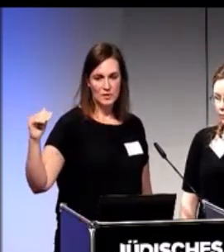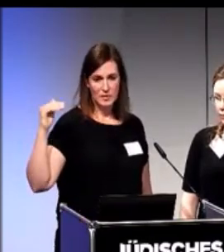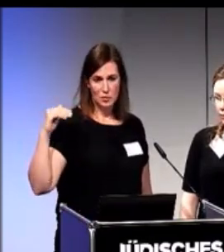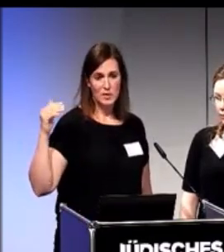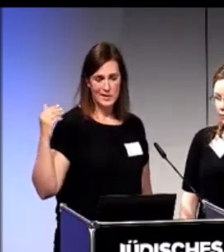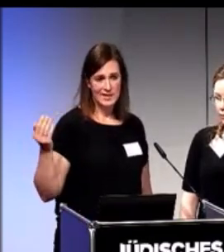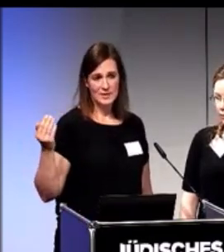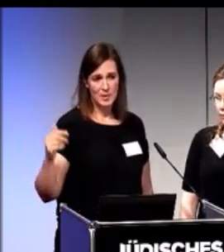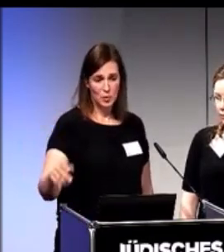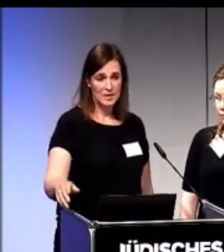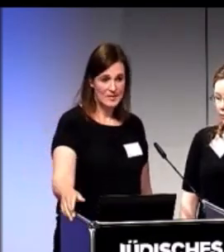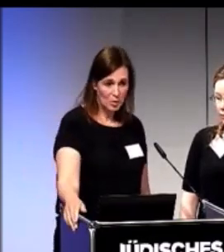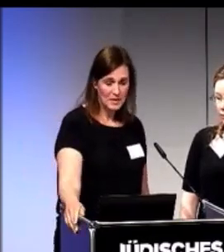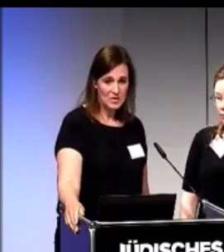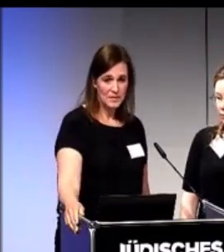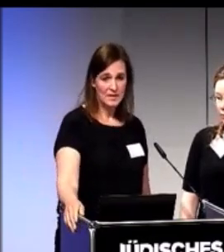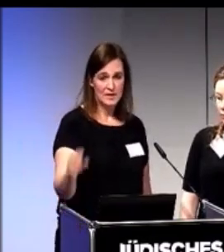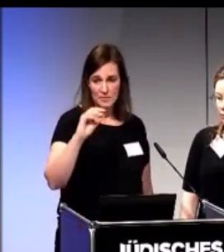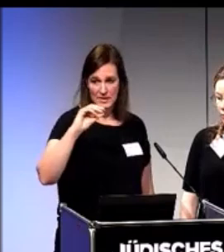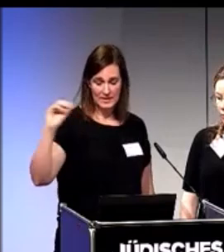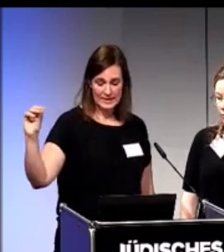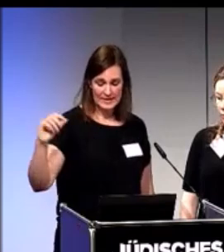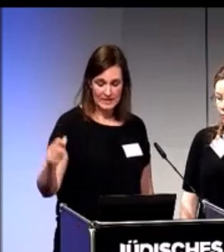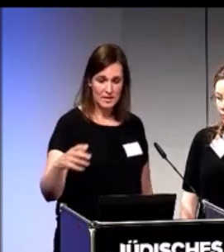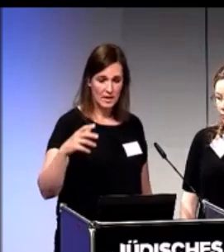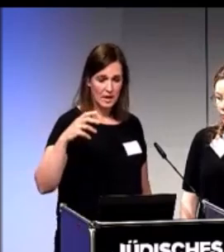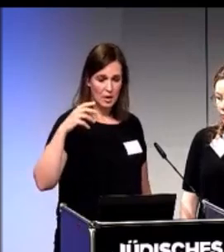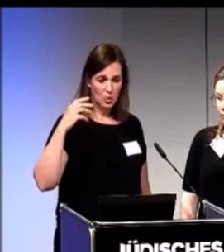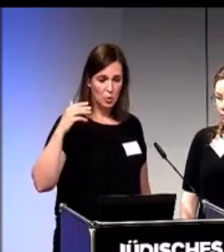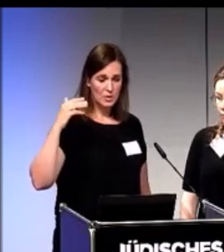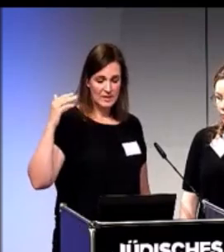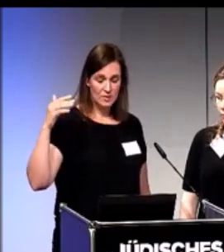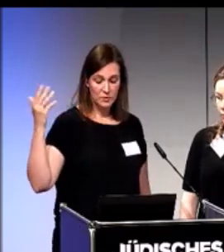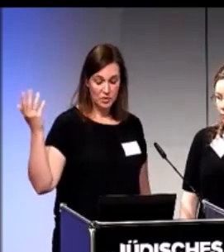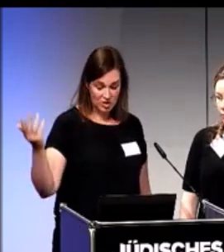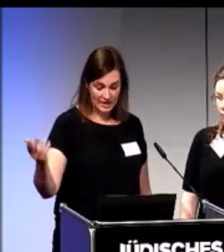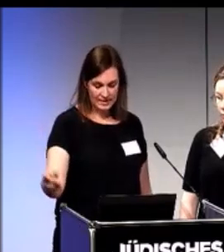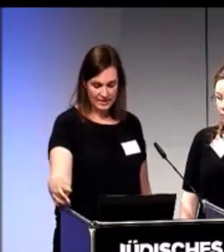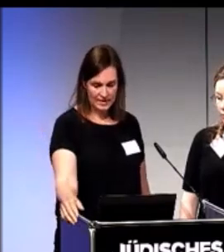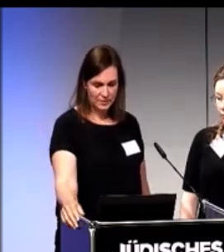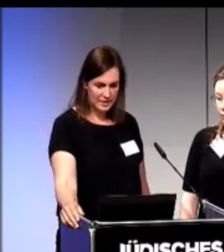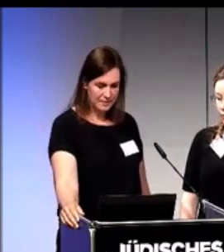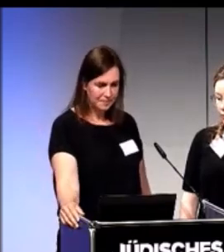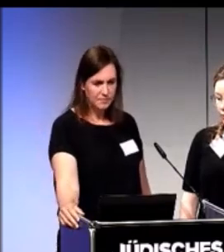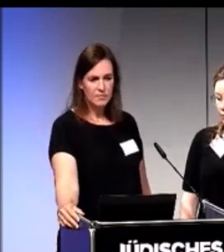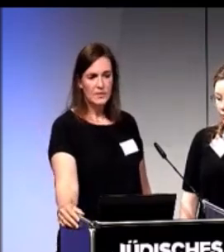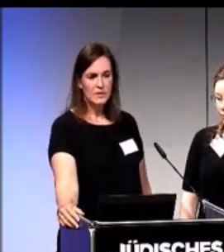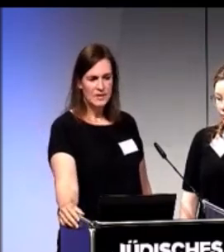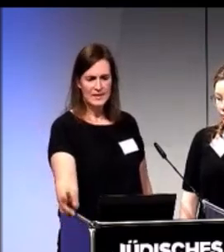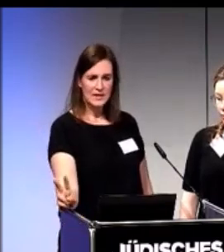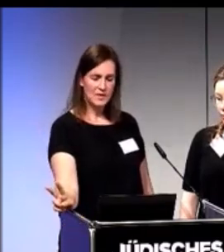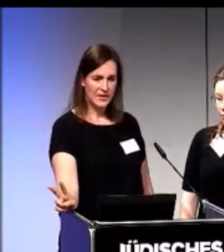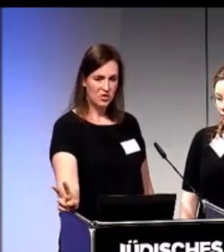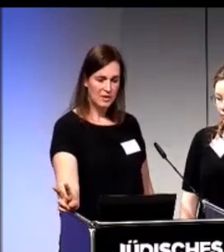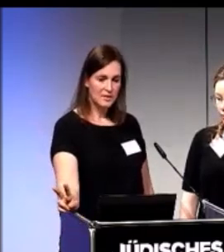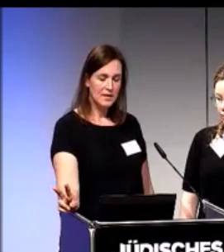möchte, versuche ich, das mal möglichst sauber zu machen, dass man die Texte auch gut lesen und verstehen kann einfach. Wie gesagt, zwei Schritte.